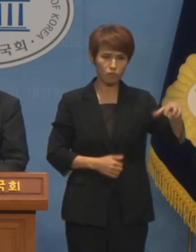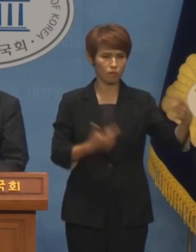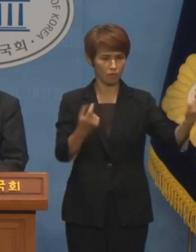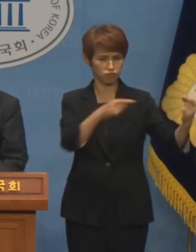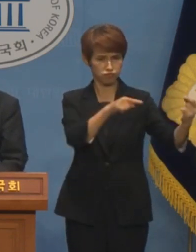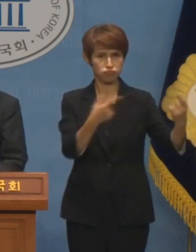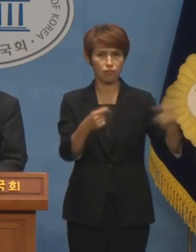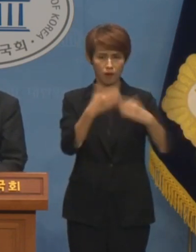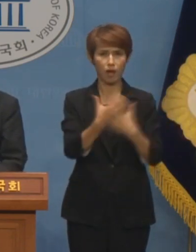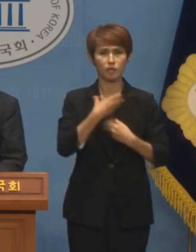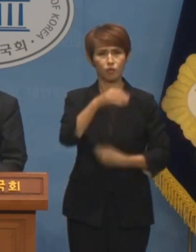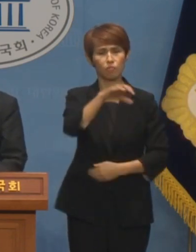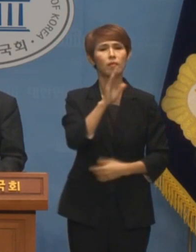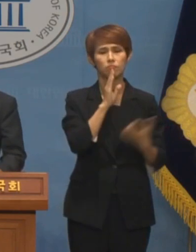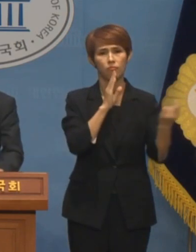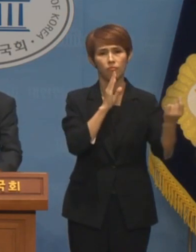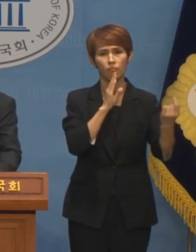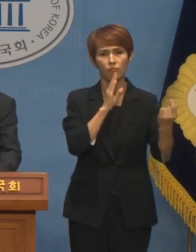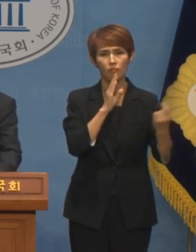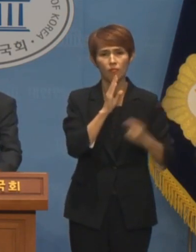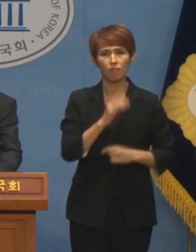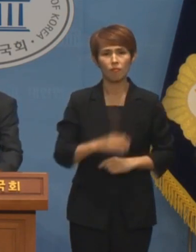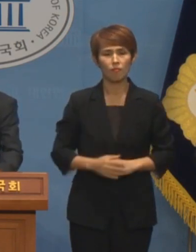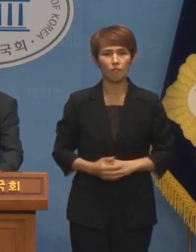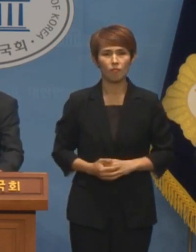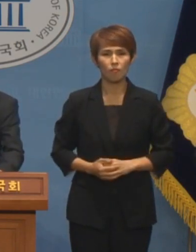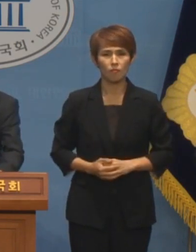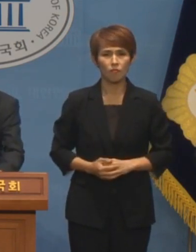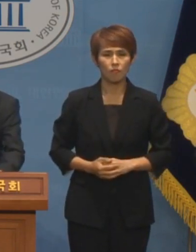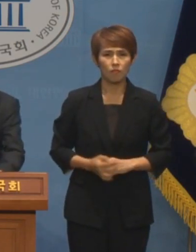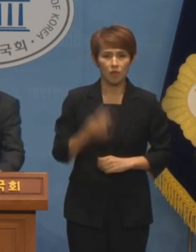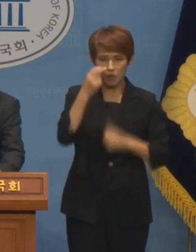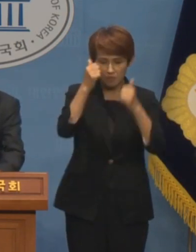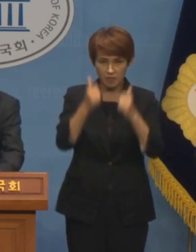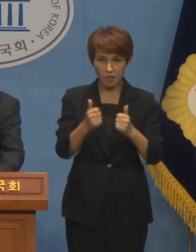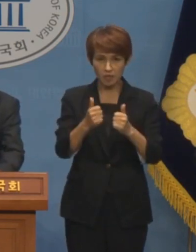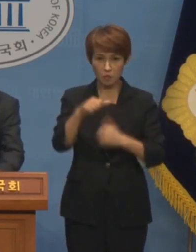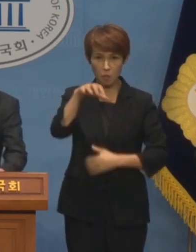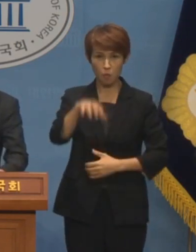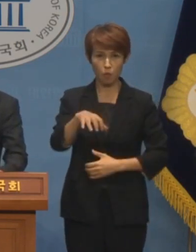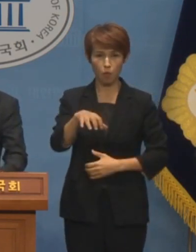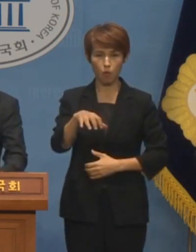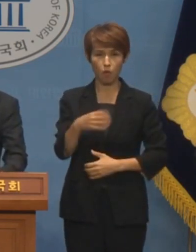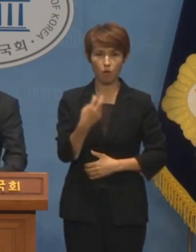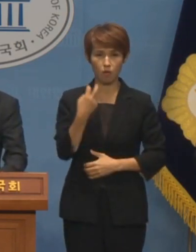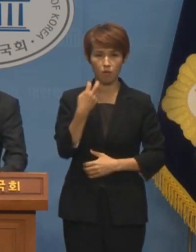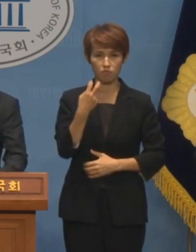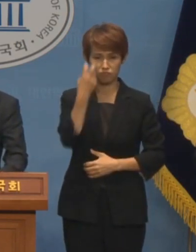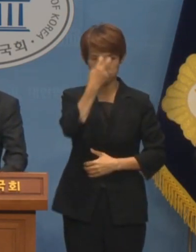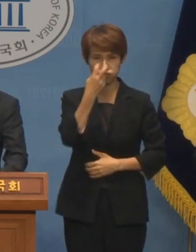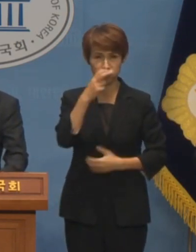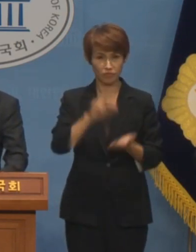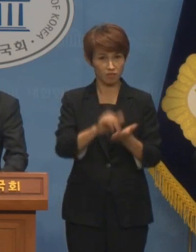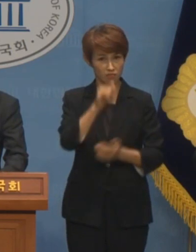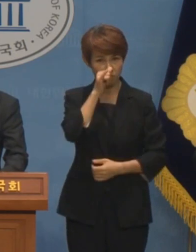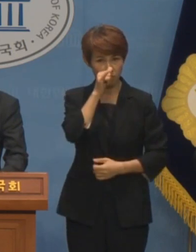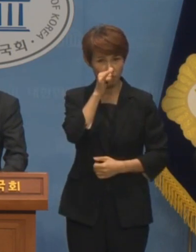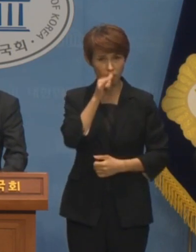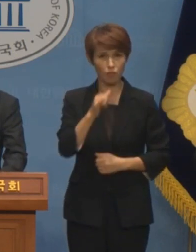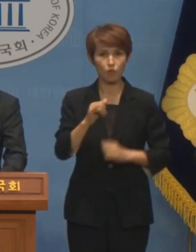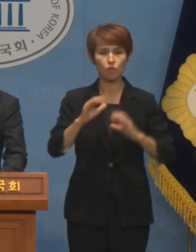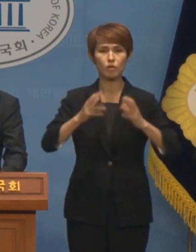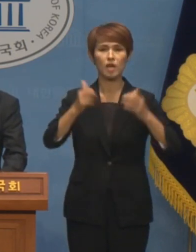검찰청사가 경호와 안전에 문제가 있다고 자백하는 것 같습니다. 국회의원도 마음대로 들어가지 못하는 검찰청이